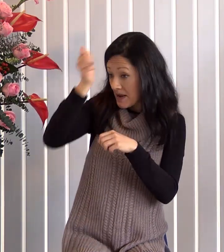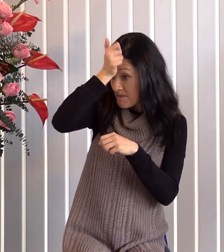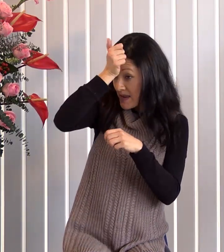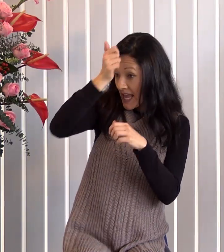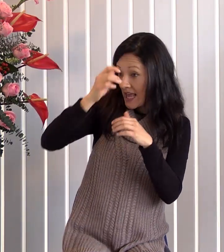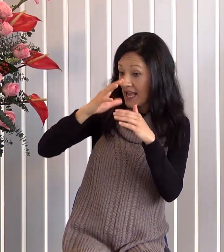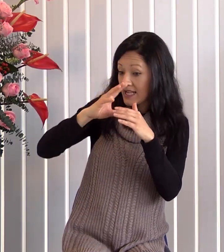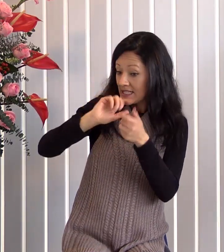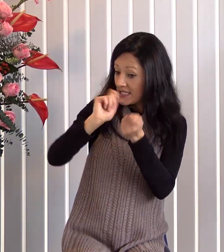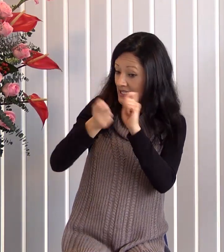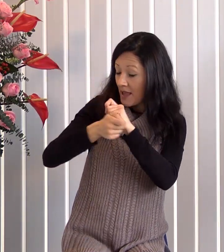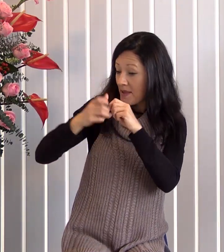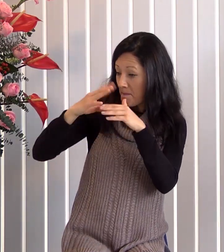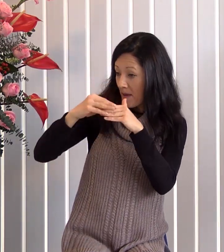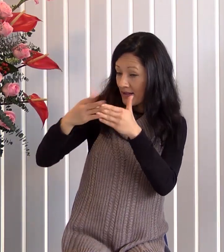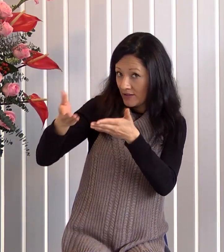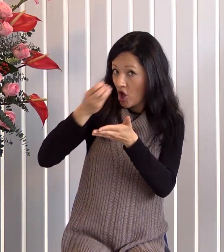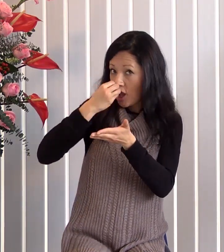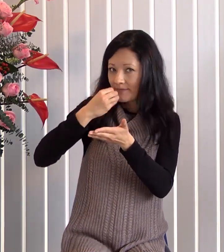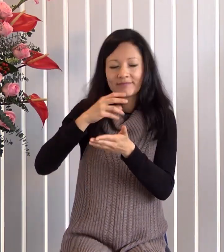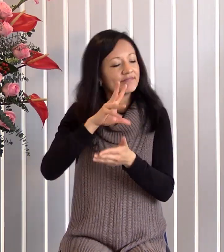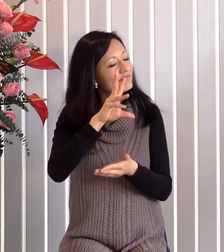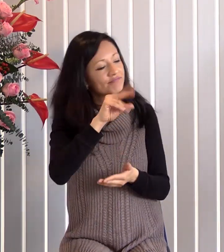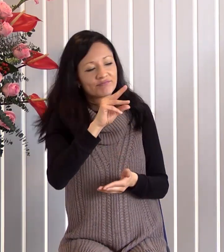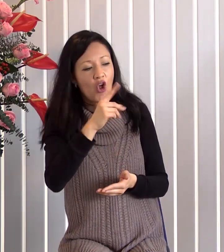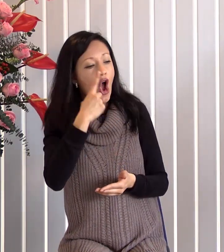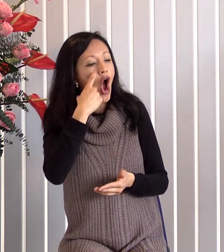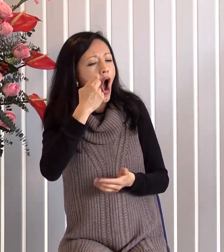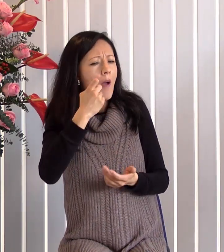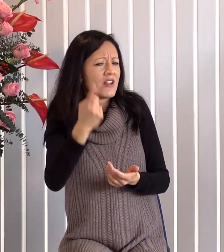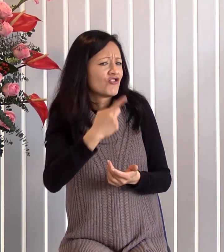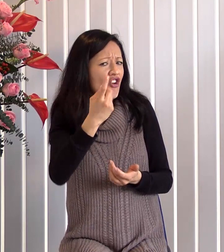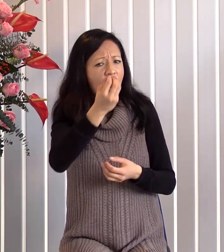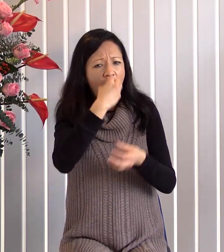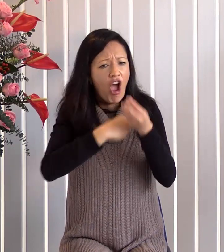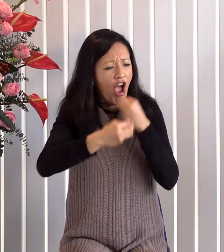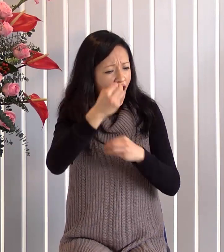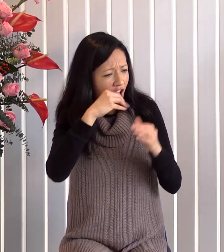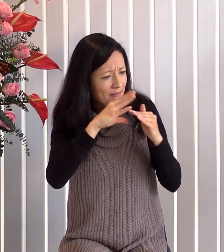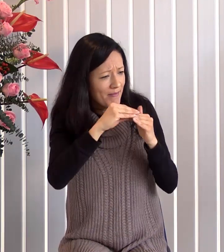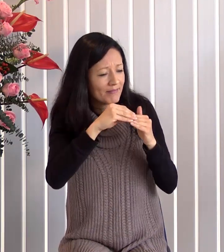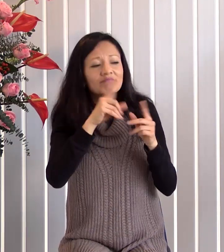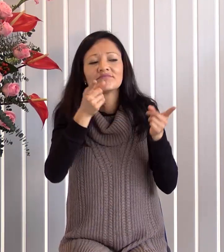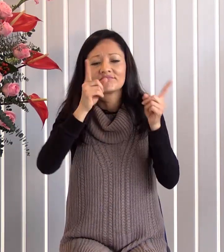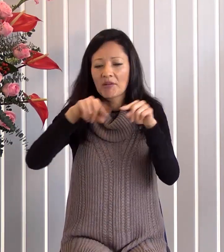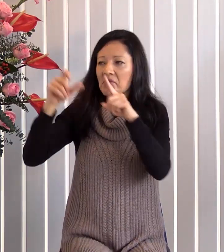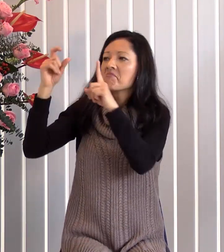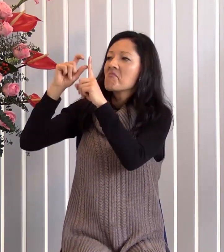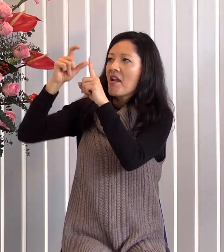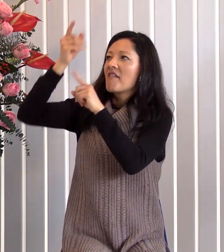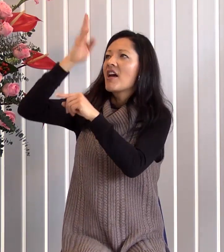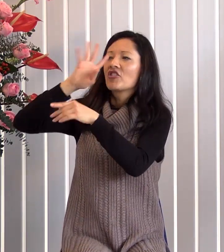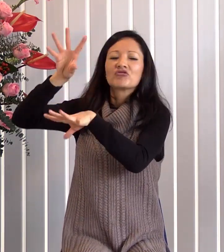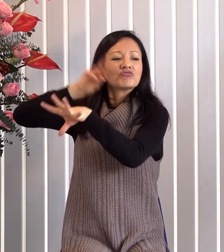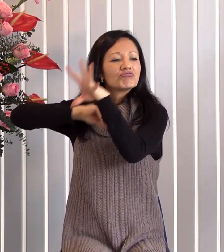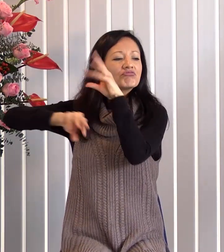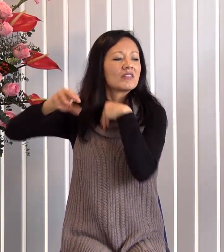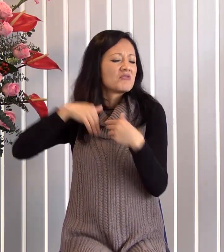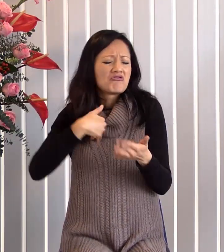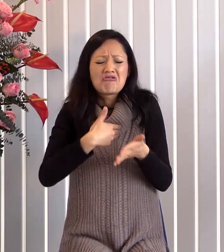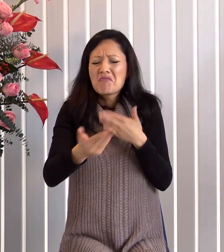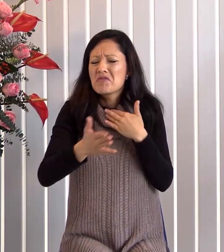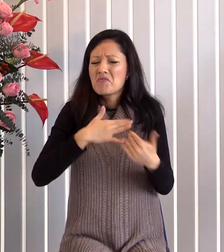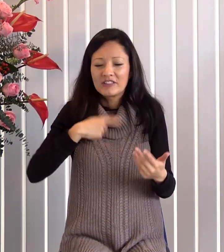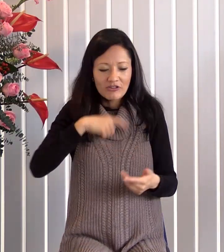sino de toda palabra que sale de la boca de Dios. A mí me importa 5 lo que es la necesidad que yo tenga en